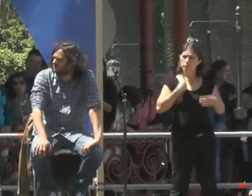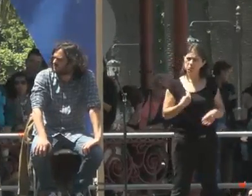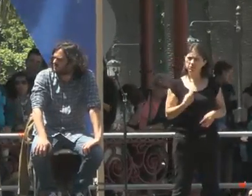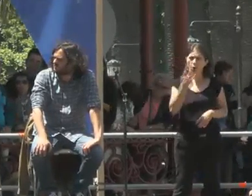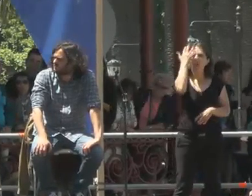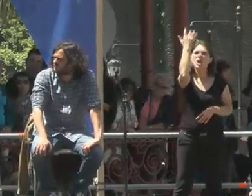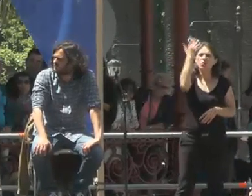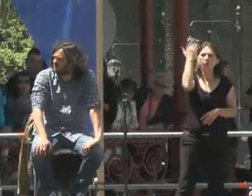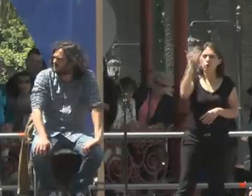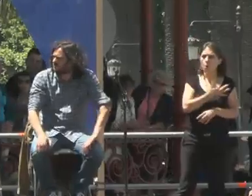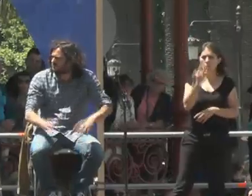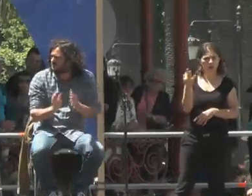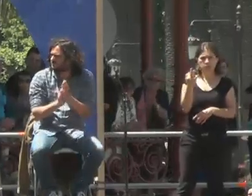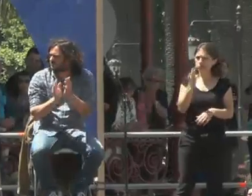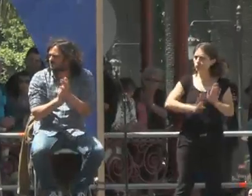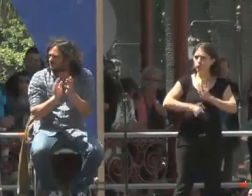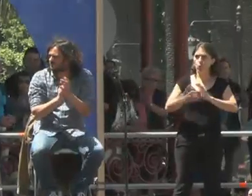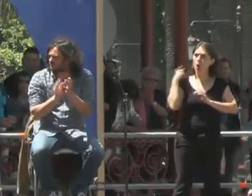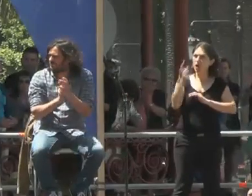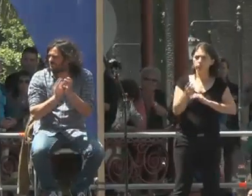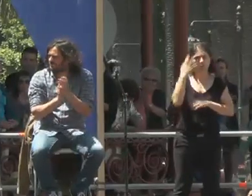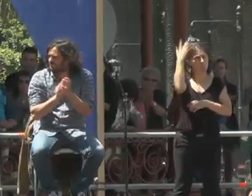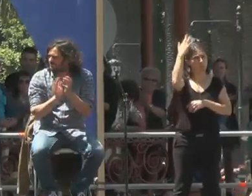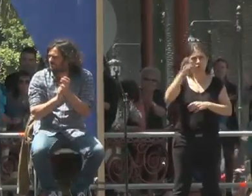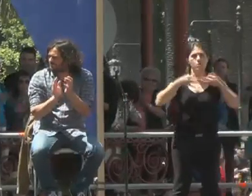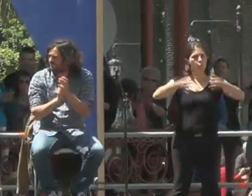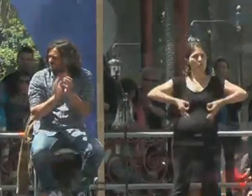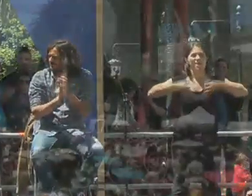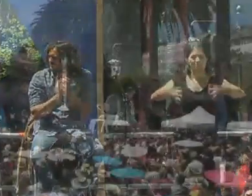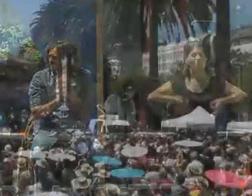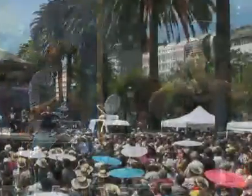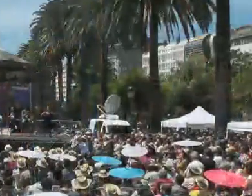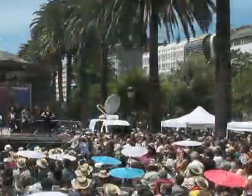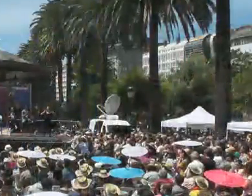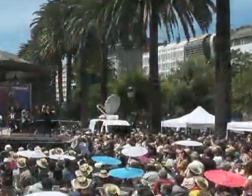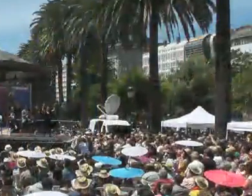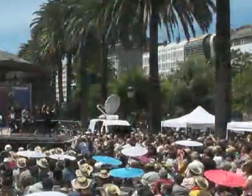ilusión sigue intacta un ano despois. Claro que sí, sigue intacta.